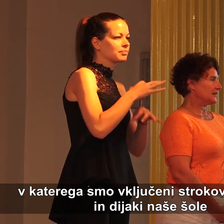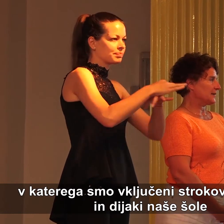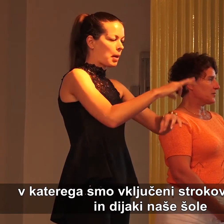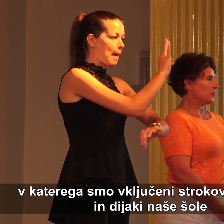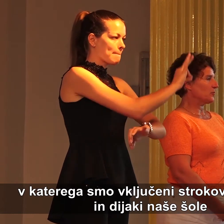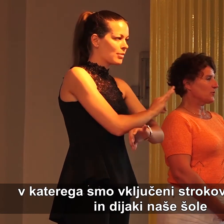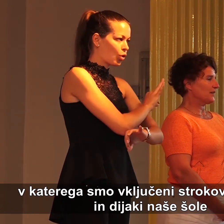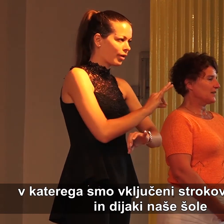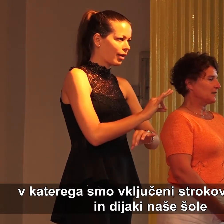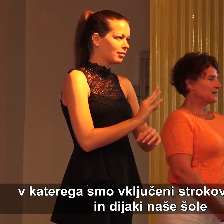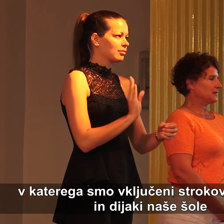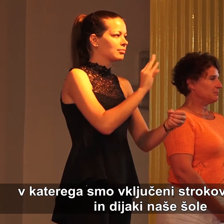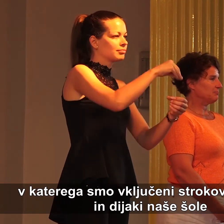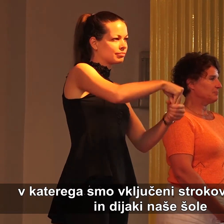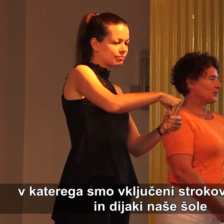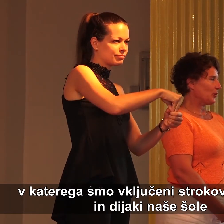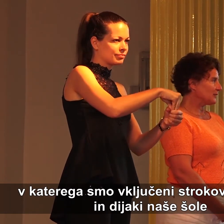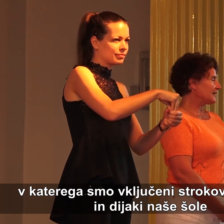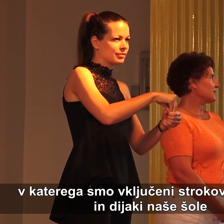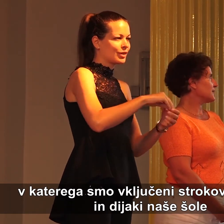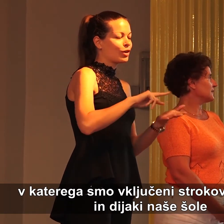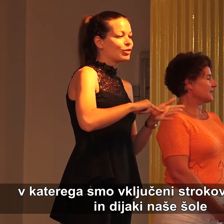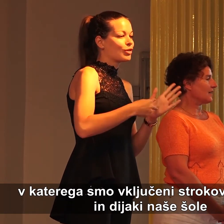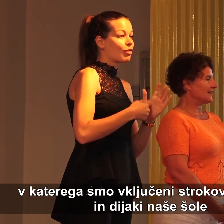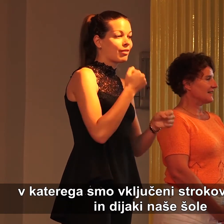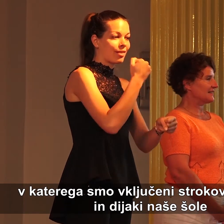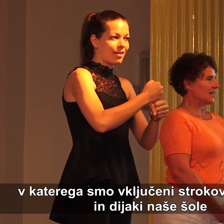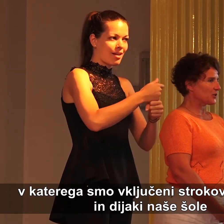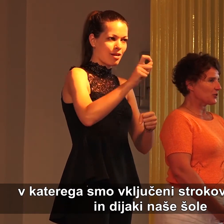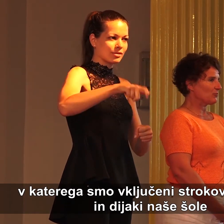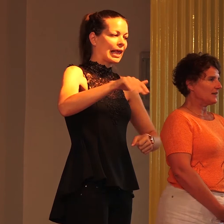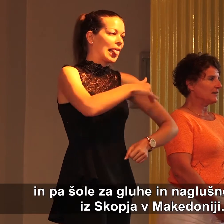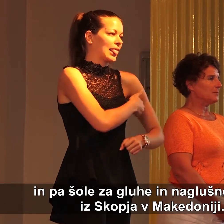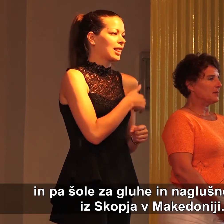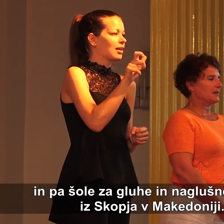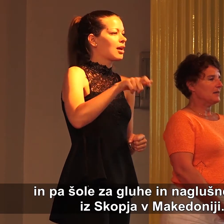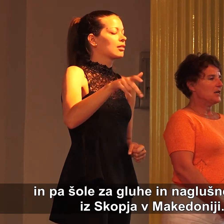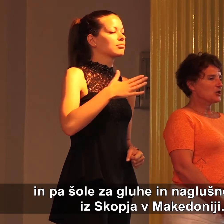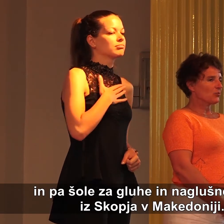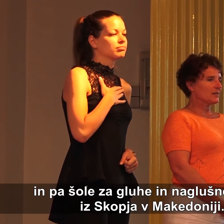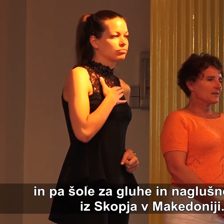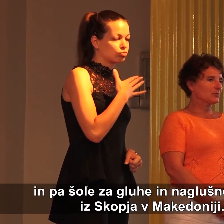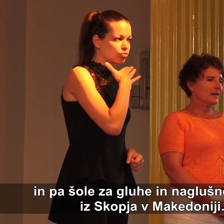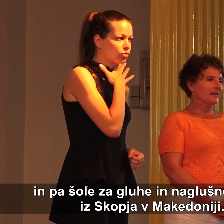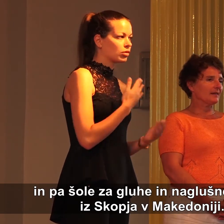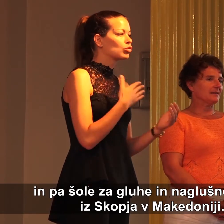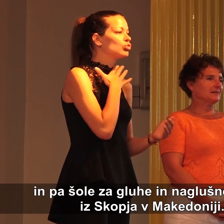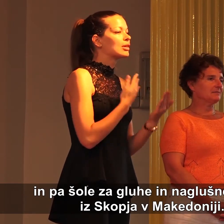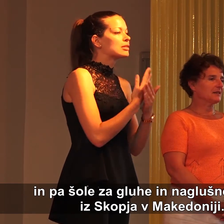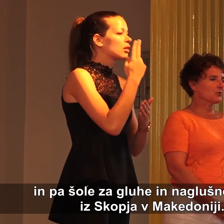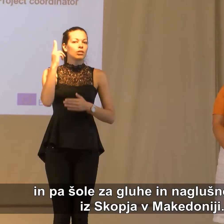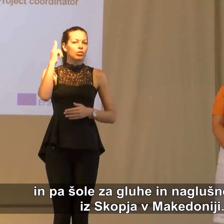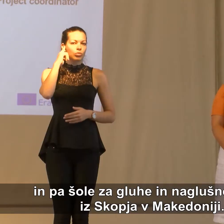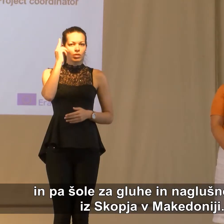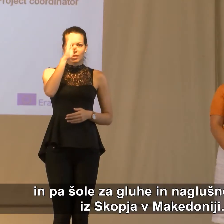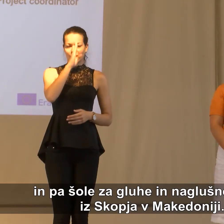v katerem smo vključeni strokovni delavci in dijaki naše šole in pa šole za gluhe